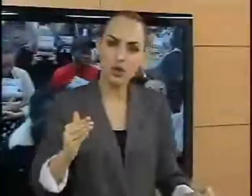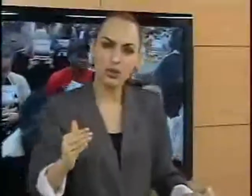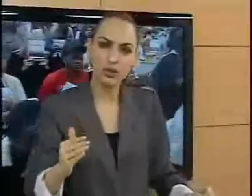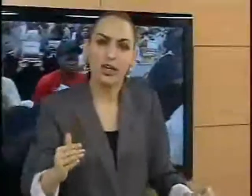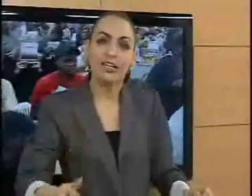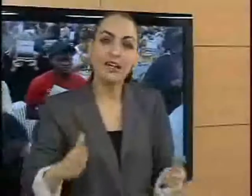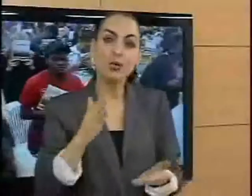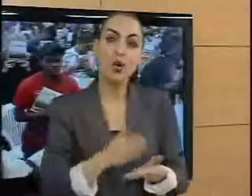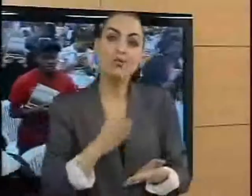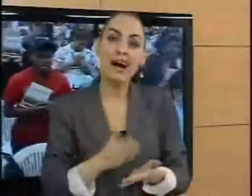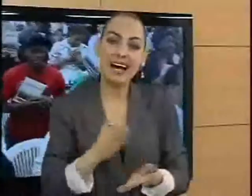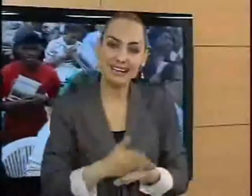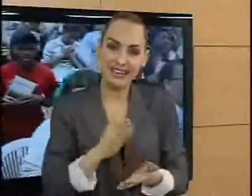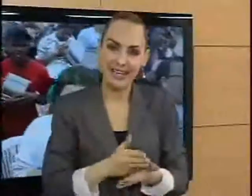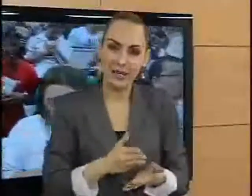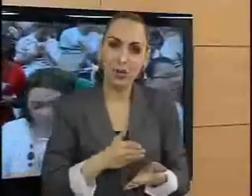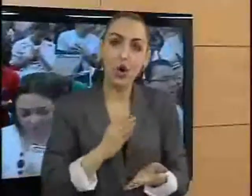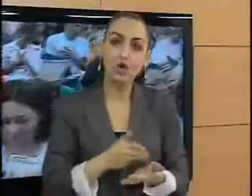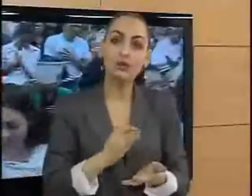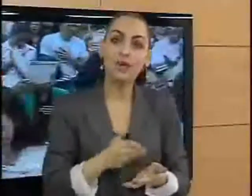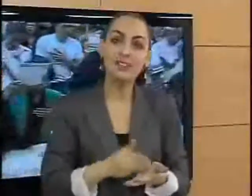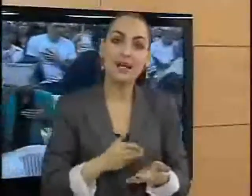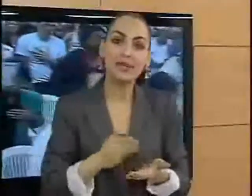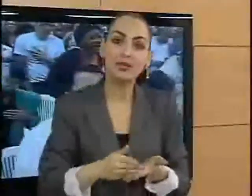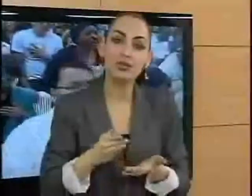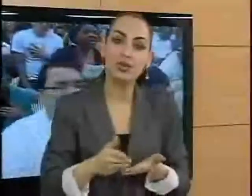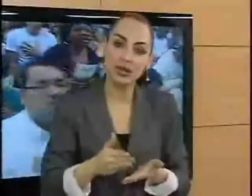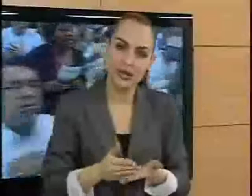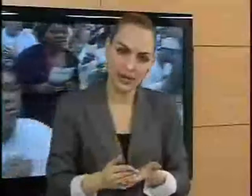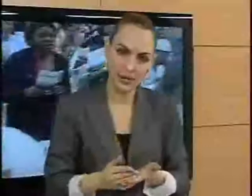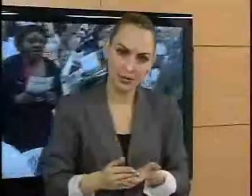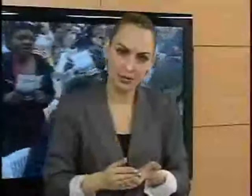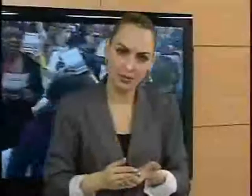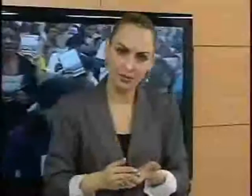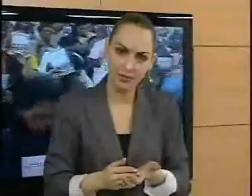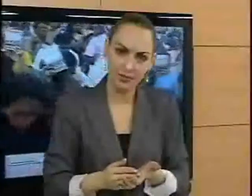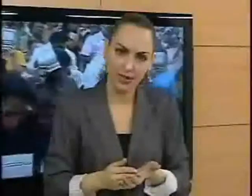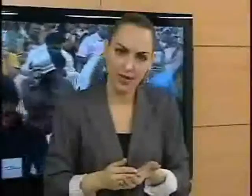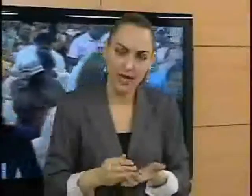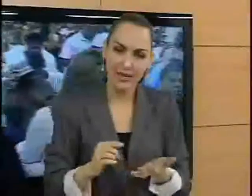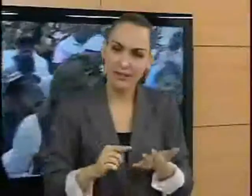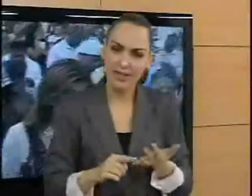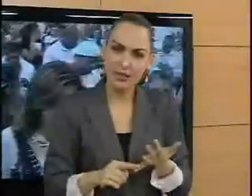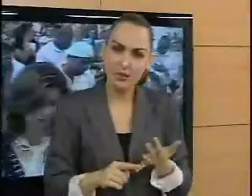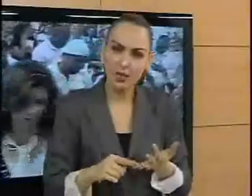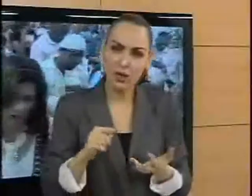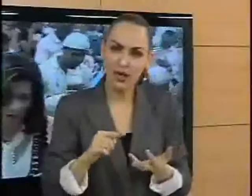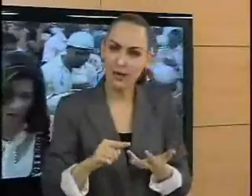pessoas que não combatem os pensamentos contrários? Ela pensa no pior, ela